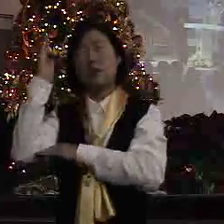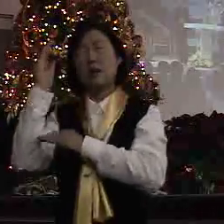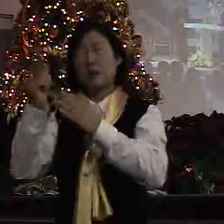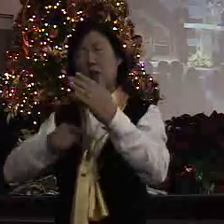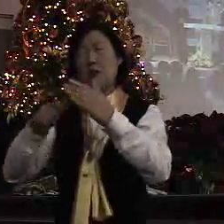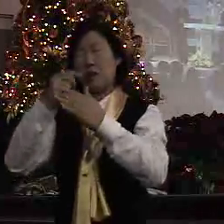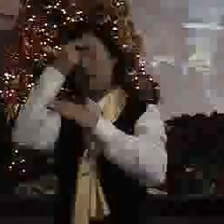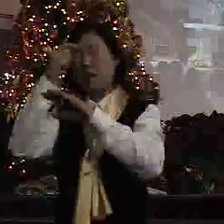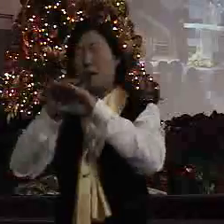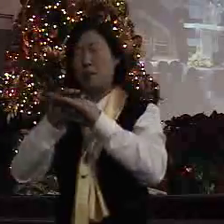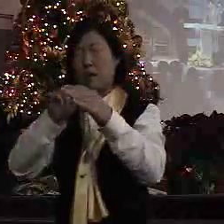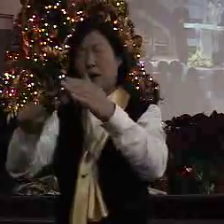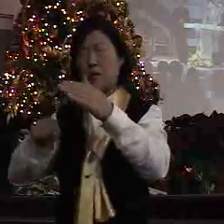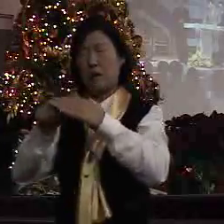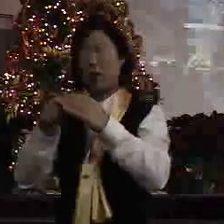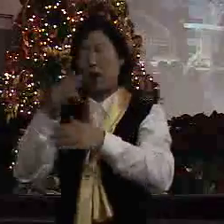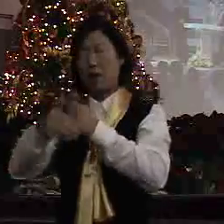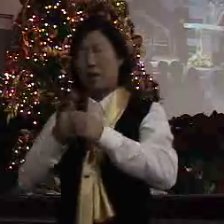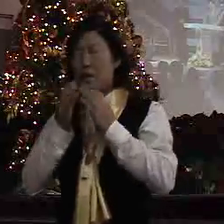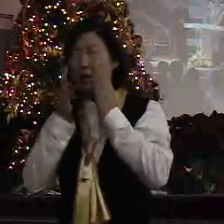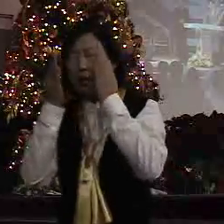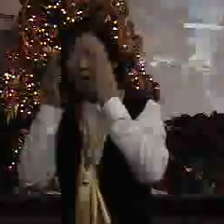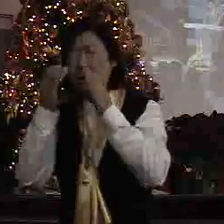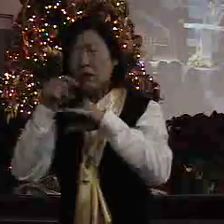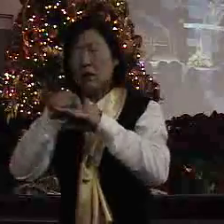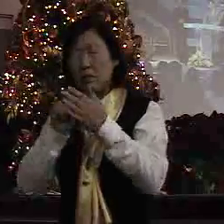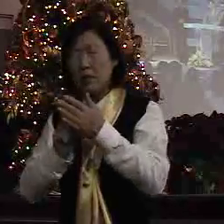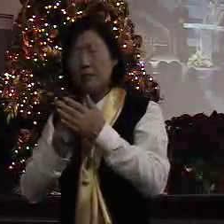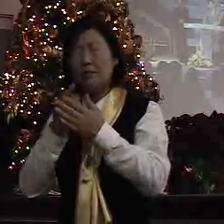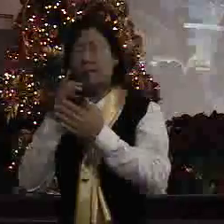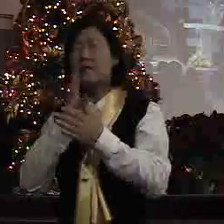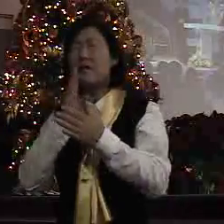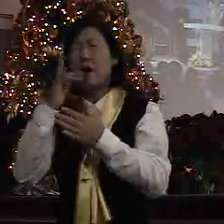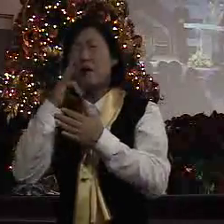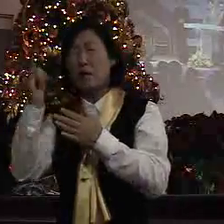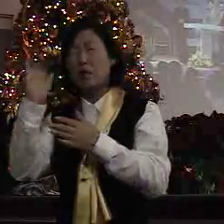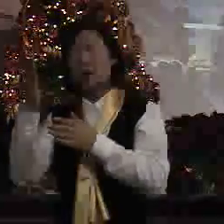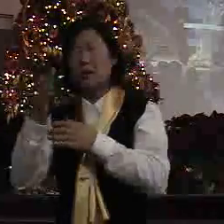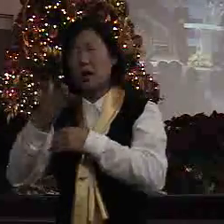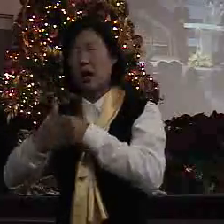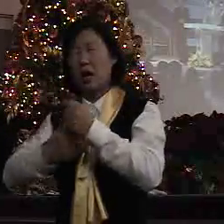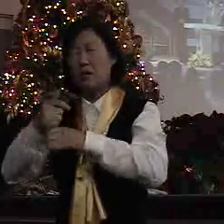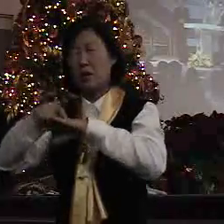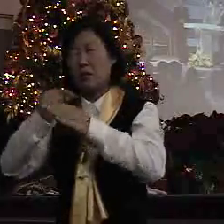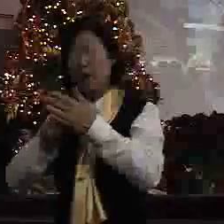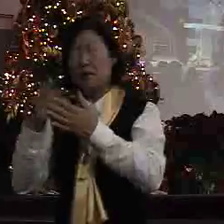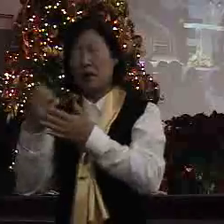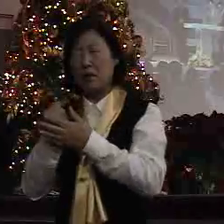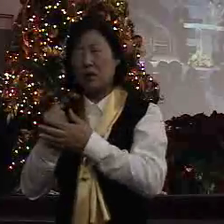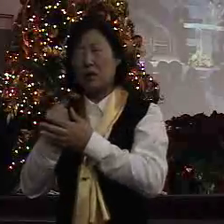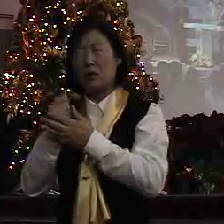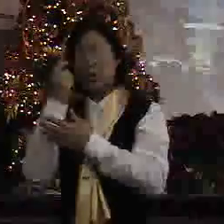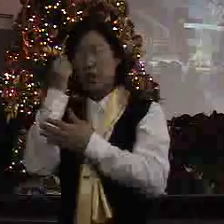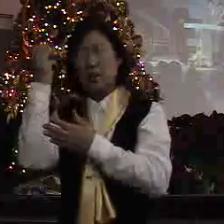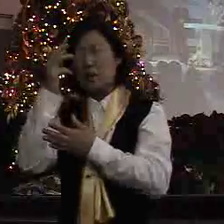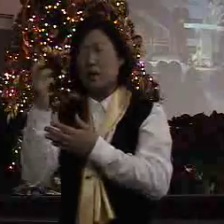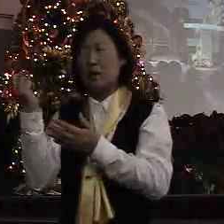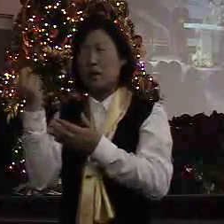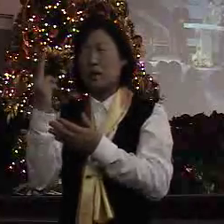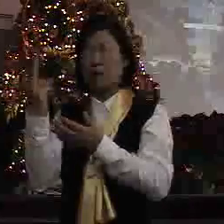예배 가운데 하나님의 간절하신 마음, 참 부모 되신 하나님의 마음을 듣고 우리 영이 하나님의 사랑으로 소성케 된